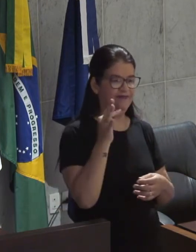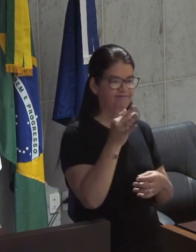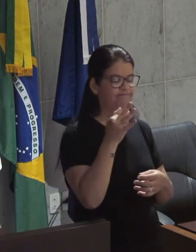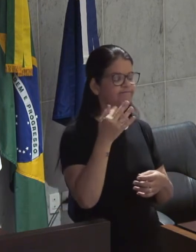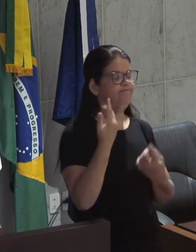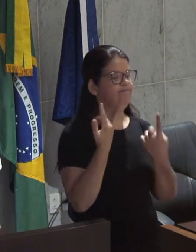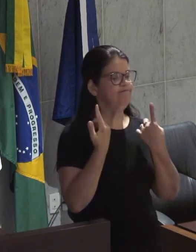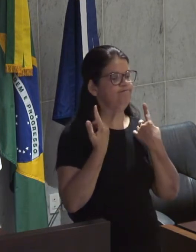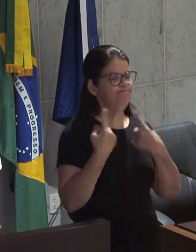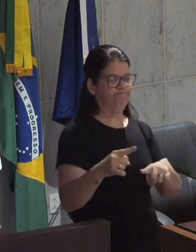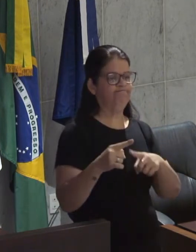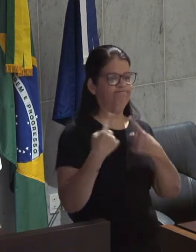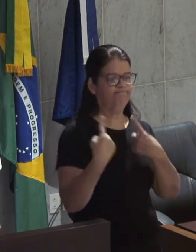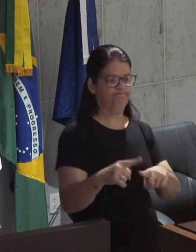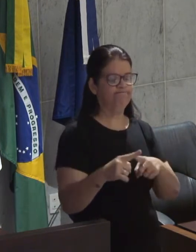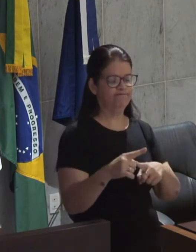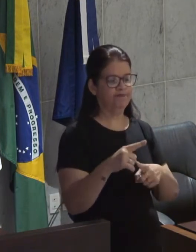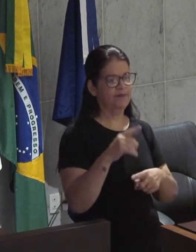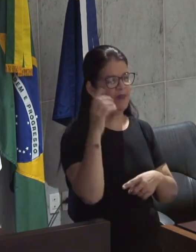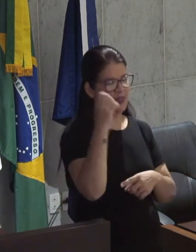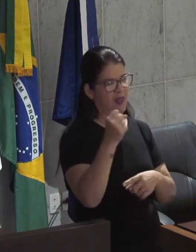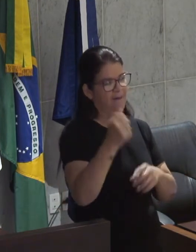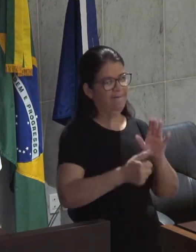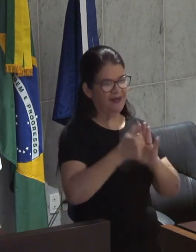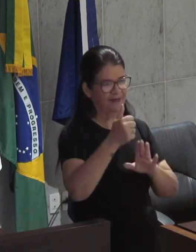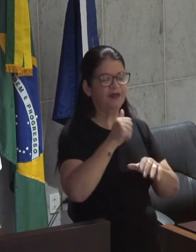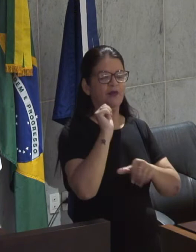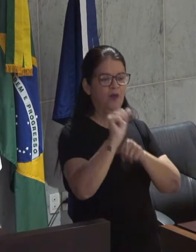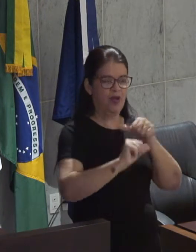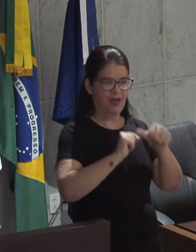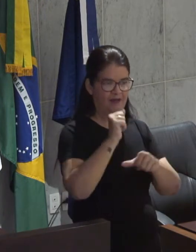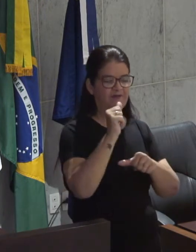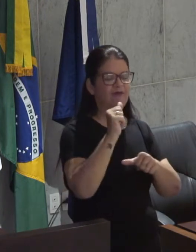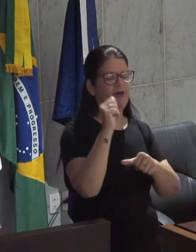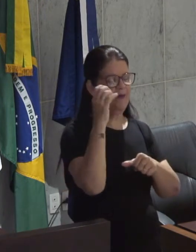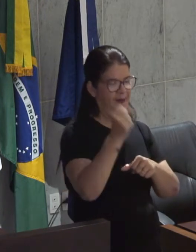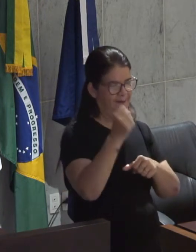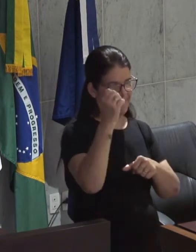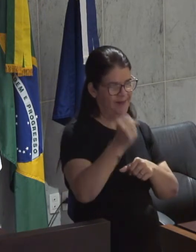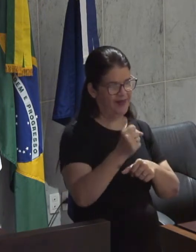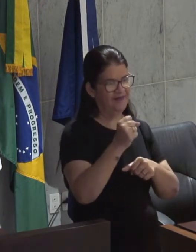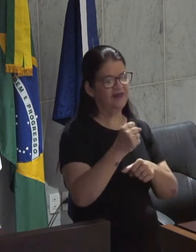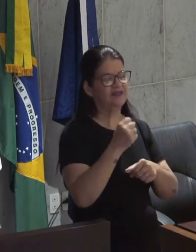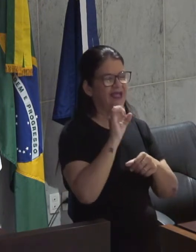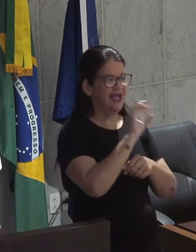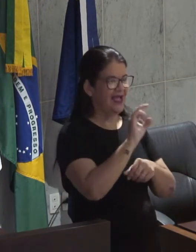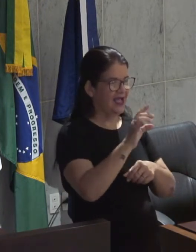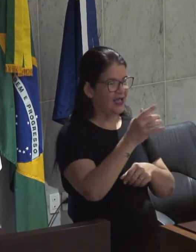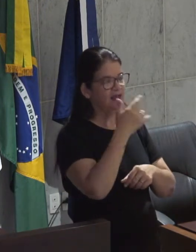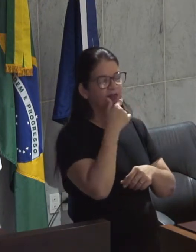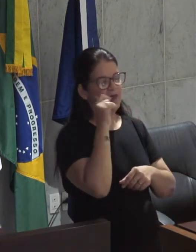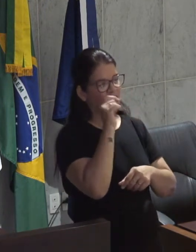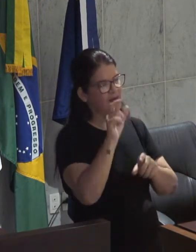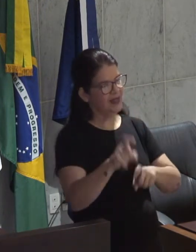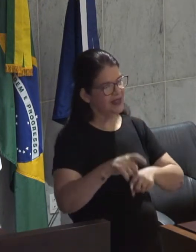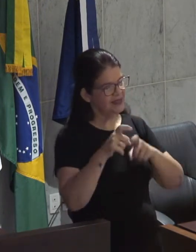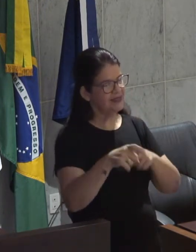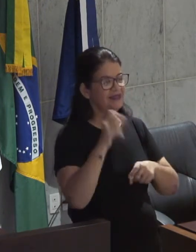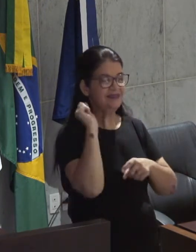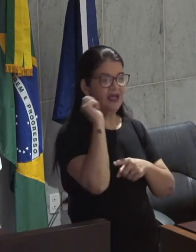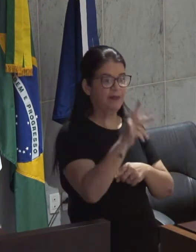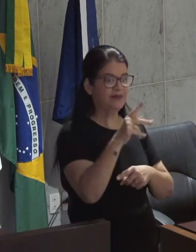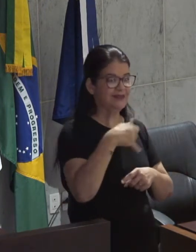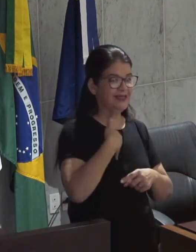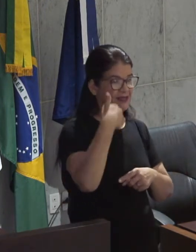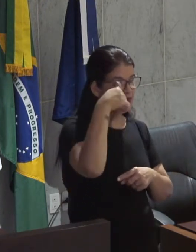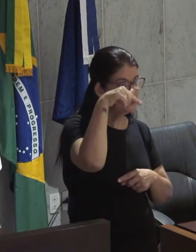Previdência Social. Primeiro foi com a reforma da Previdência, quando ele queria que cada agricultor e cada agricultora se aposentasse com 70 anos